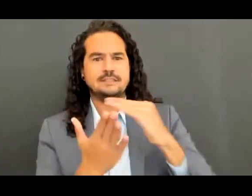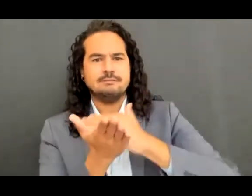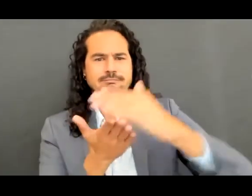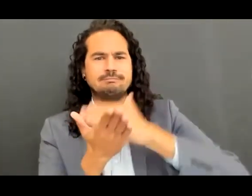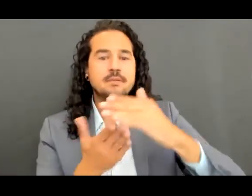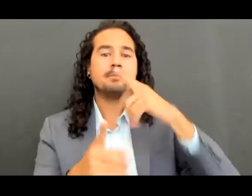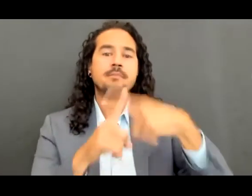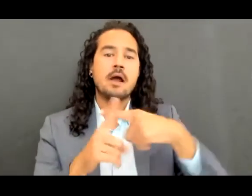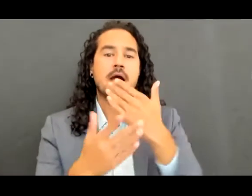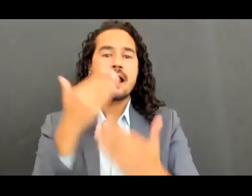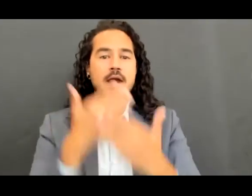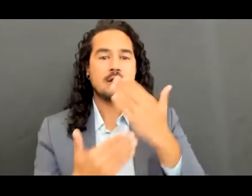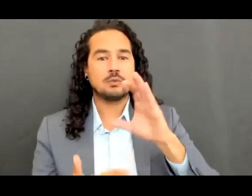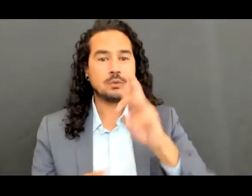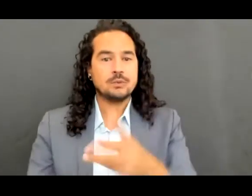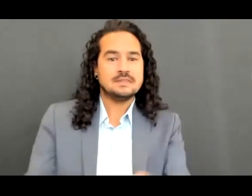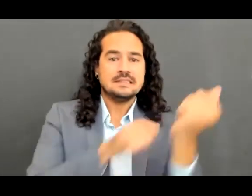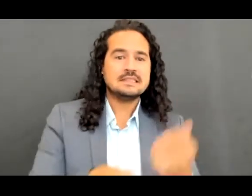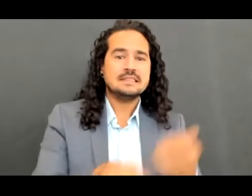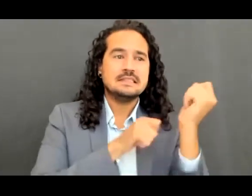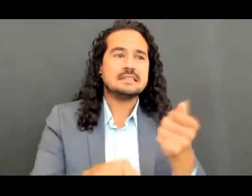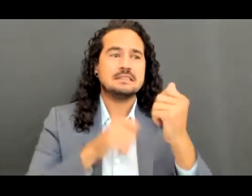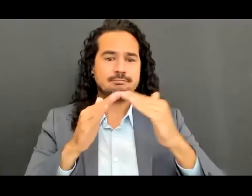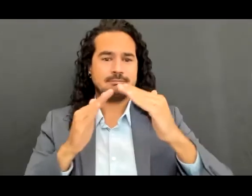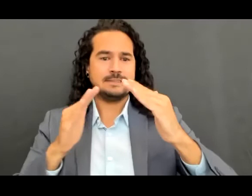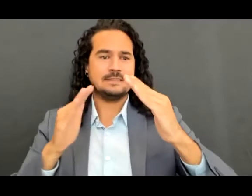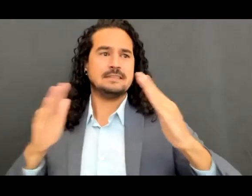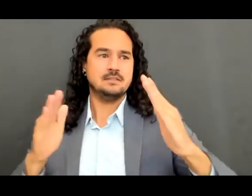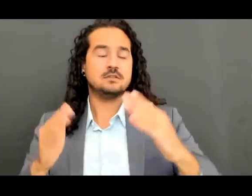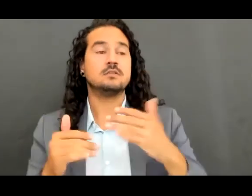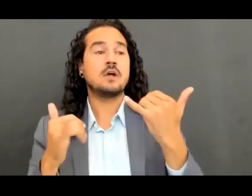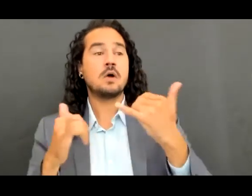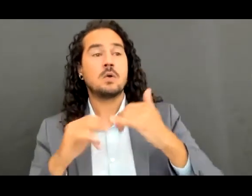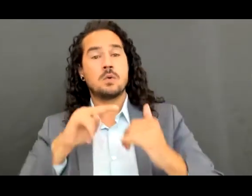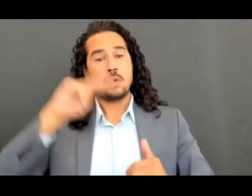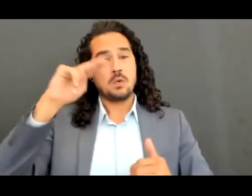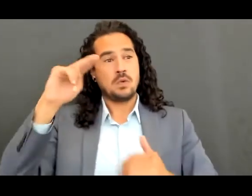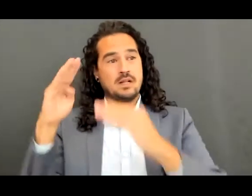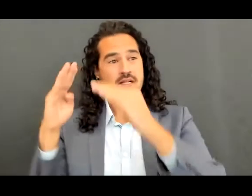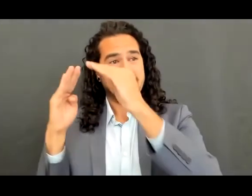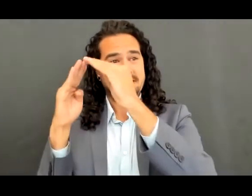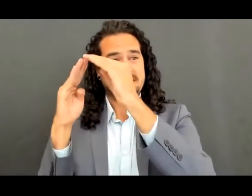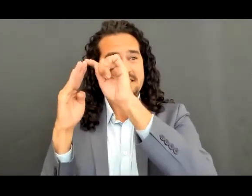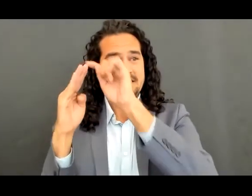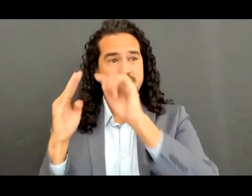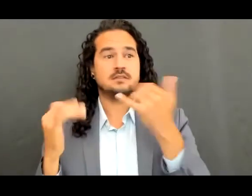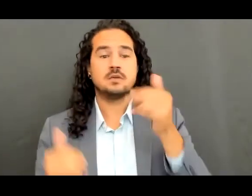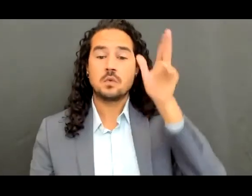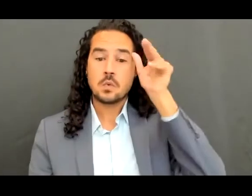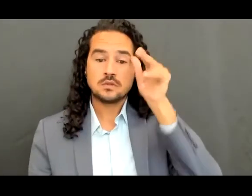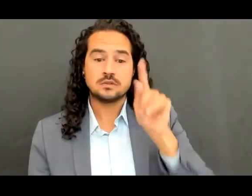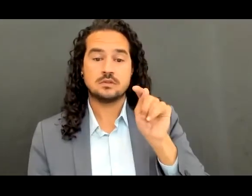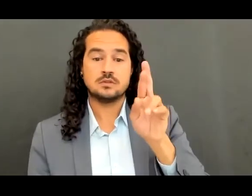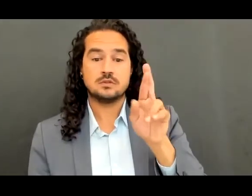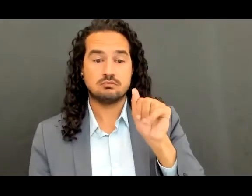muy bien acerca de eso. Ayer empezamos en el camino Horse. Y bueno, teníamos los tractores